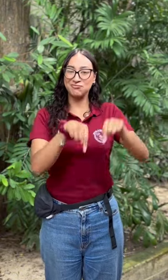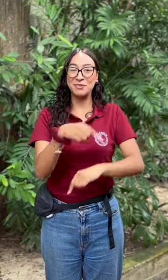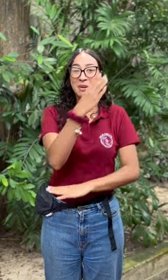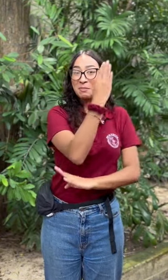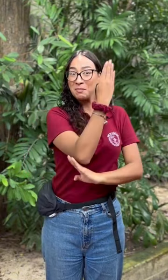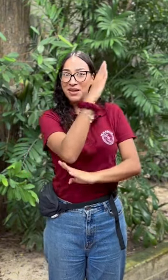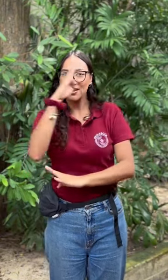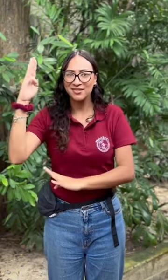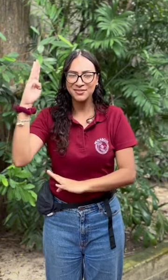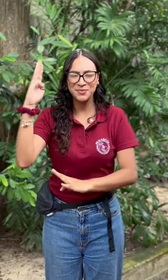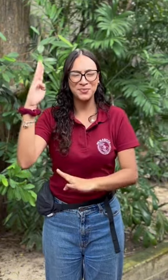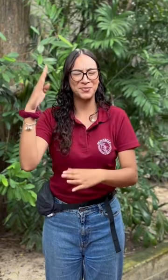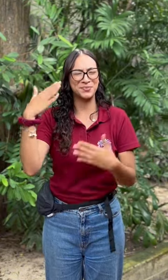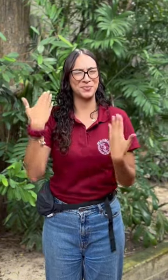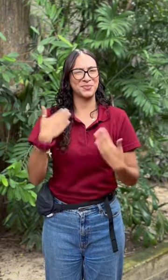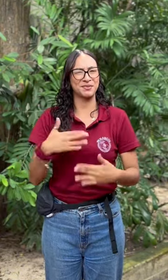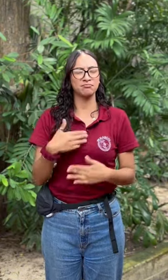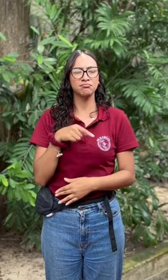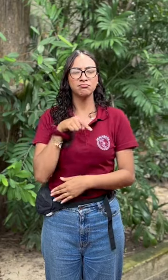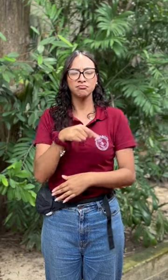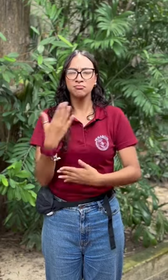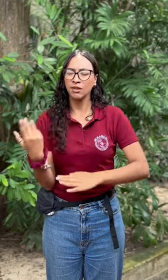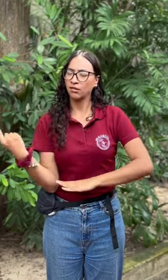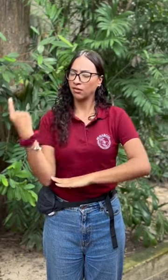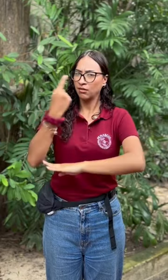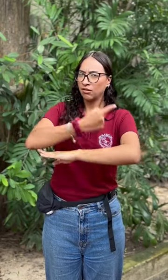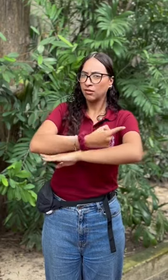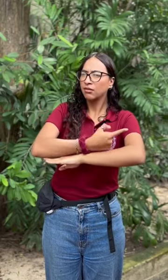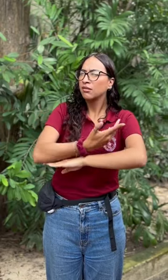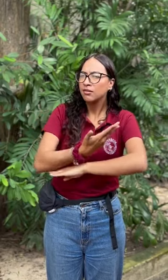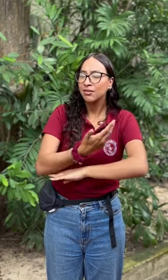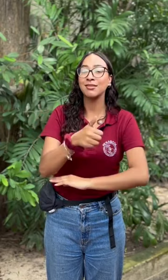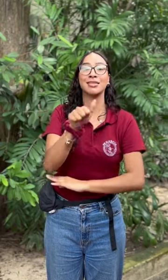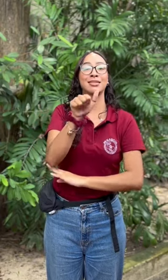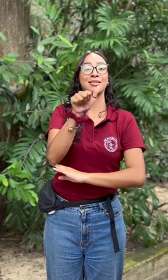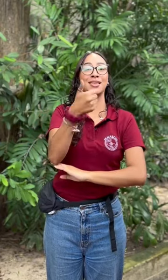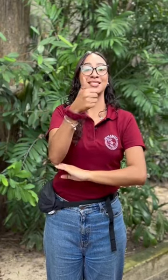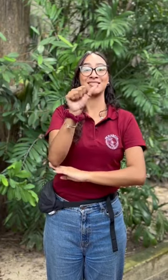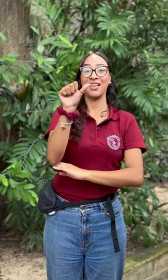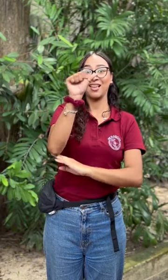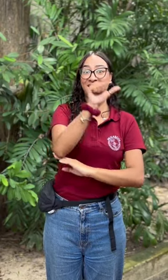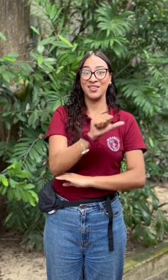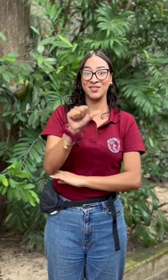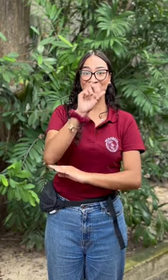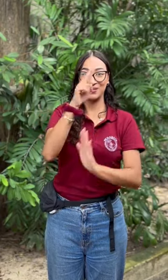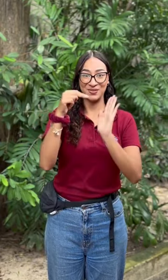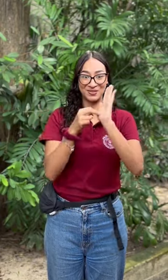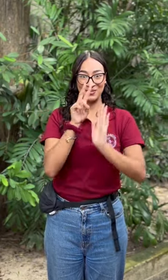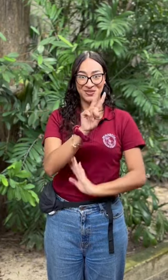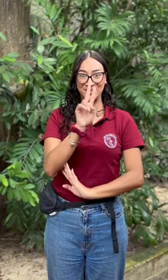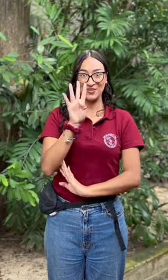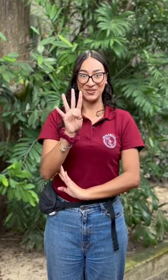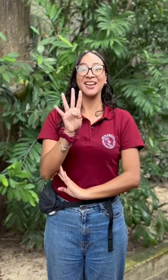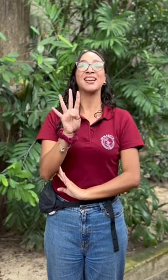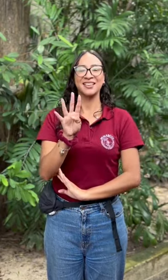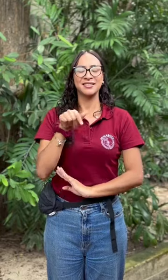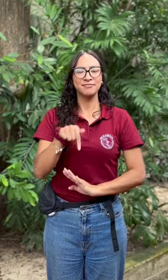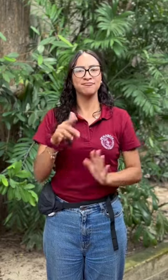de fenascol ha venido a Barranquilla el 10 de agosto del 2024 durante todo el